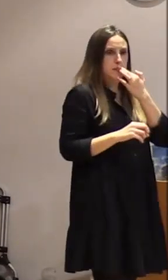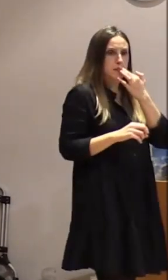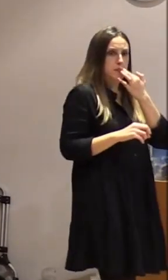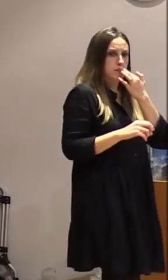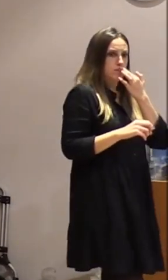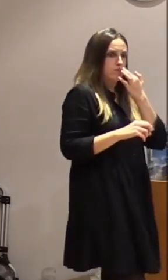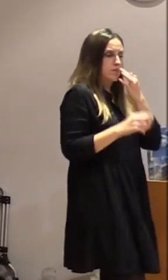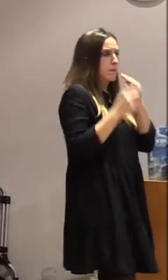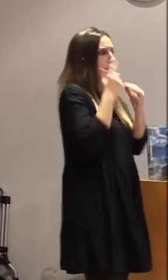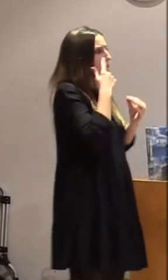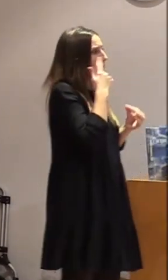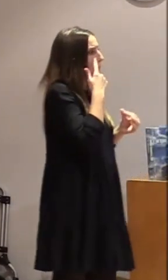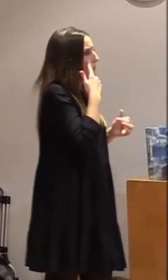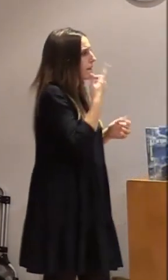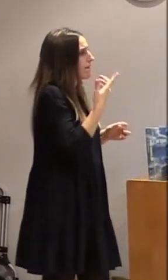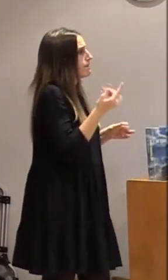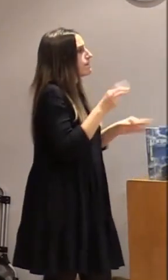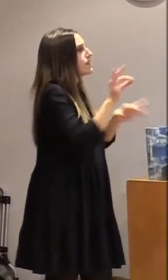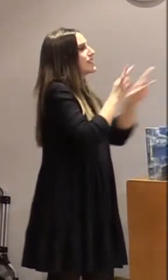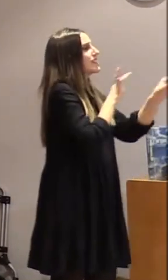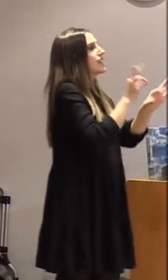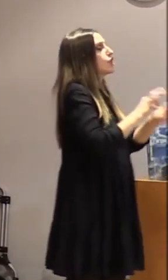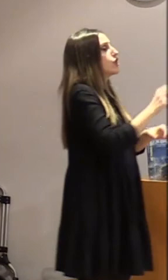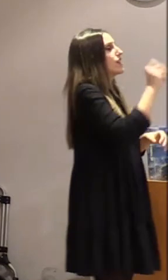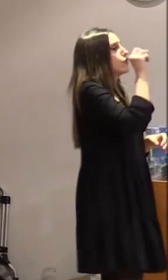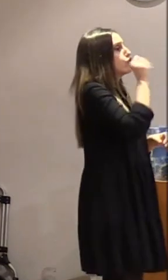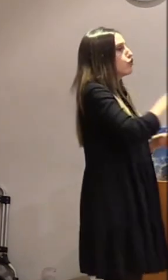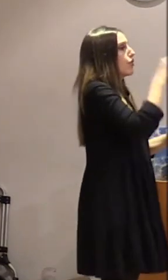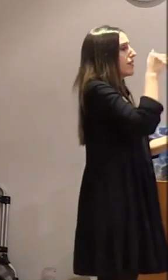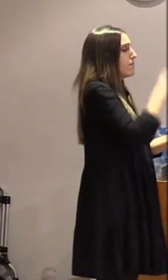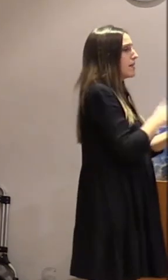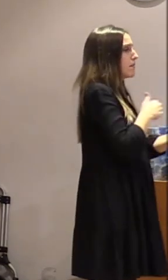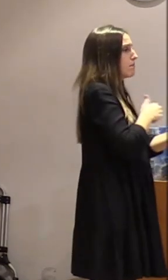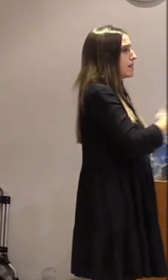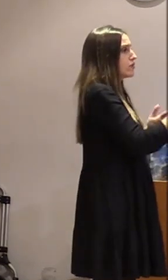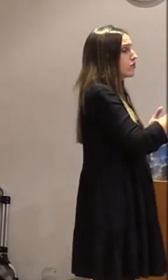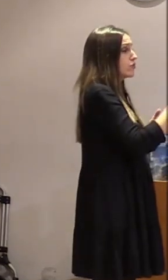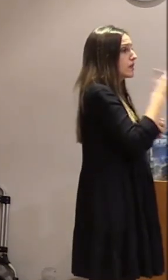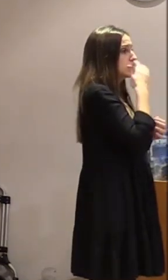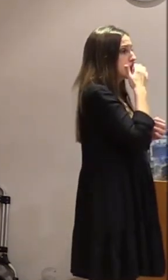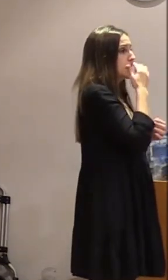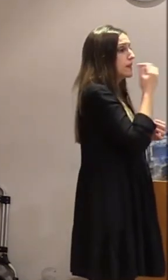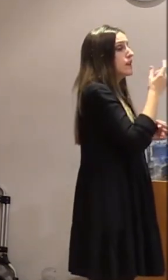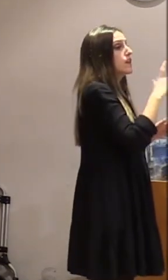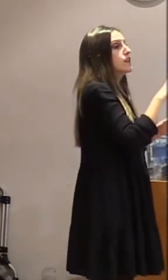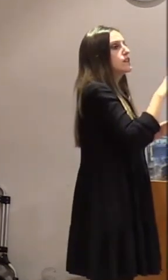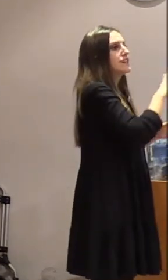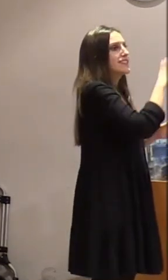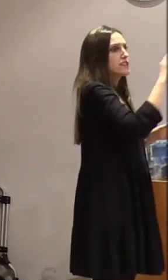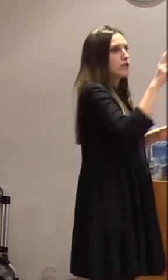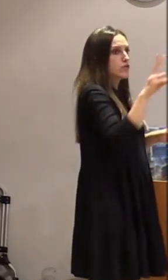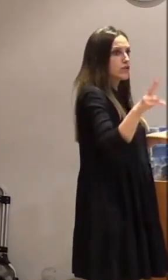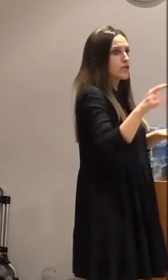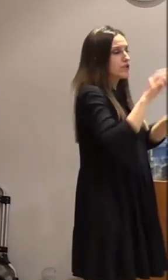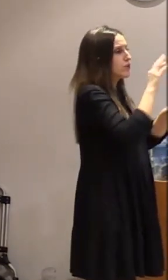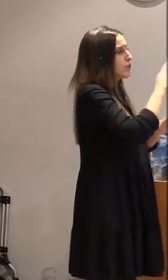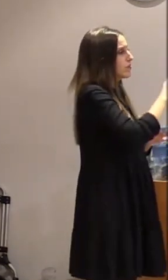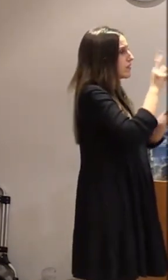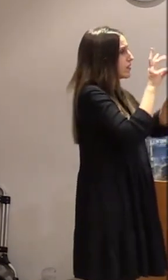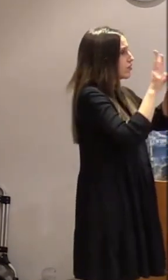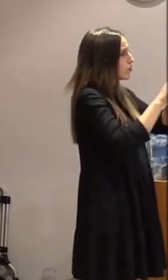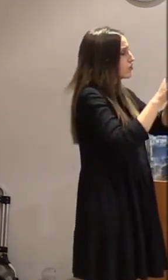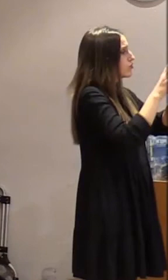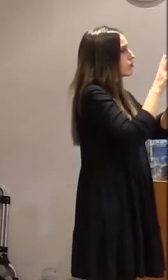Coge, selecciona 12.000 pinturas de 41 museos de Estados Unidos y 8 países europeos durante un periodo entre 1400